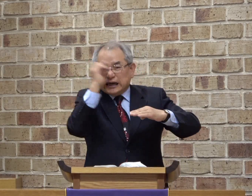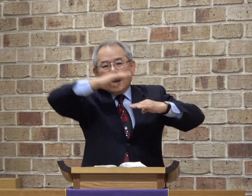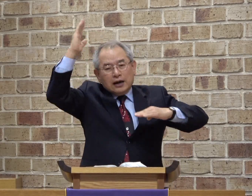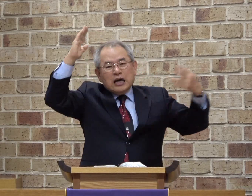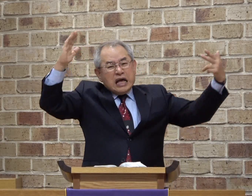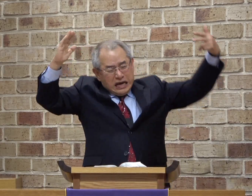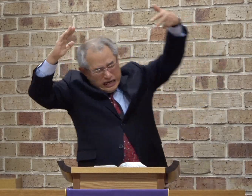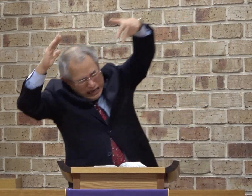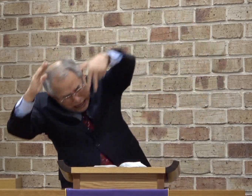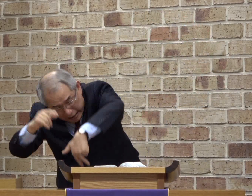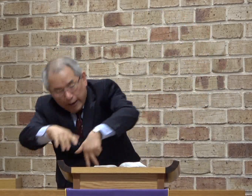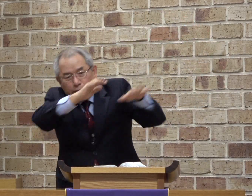마약하고